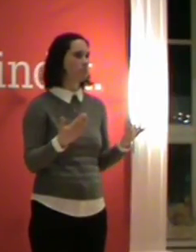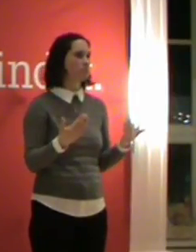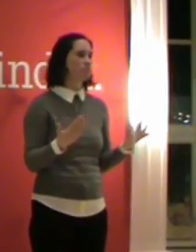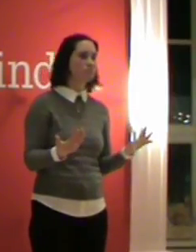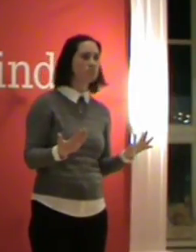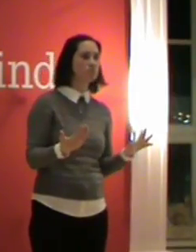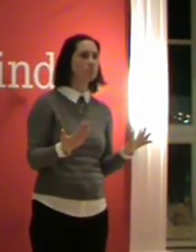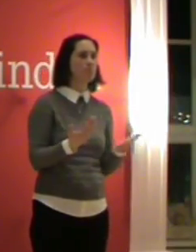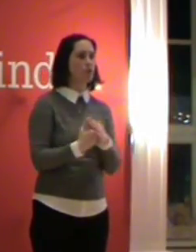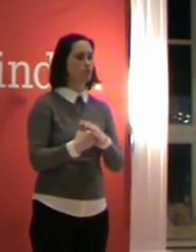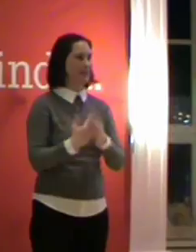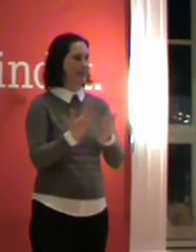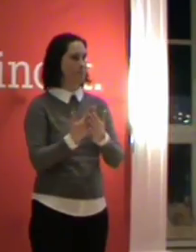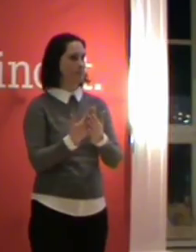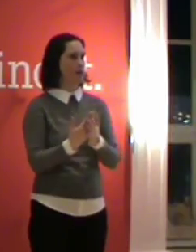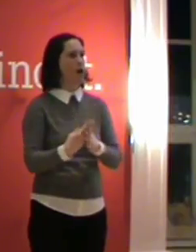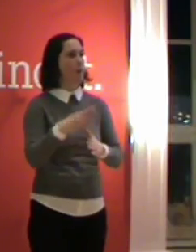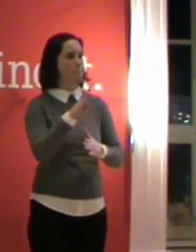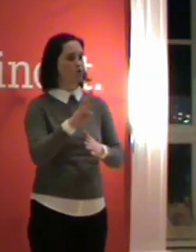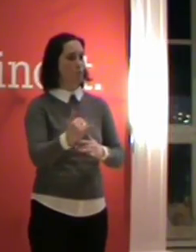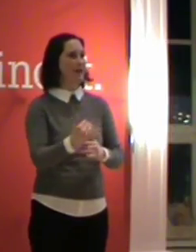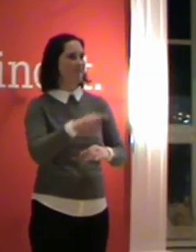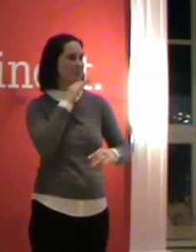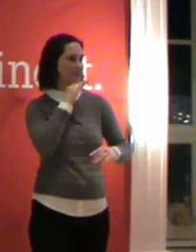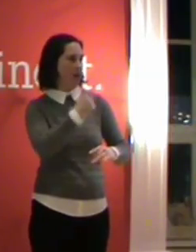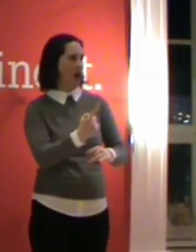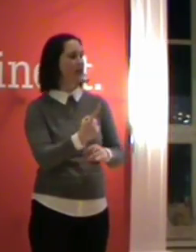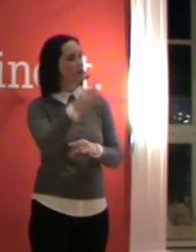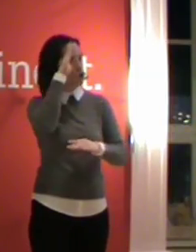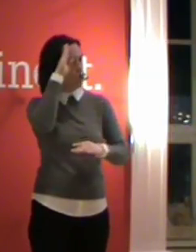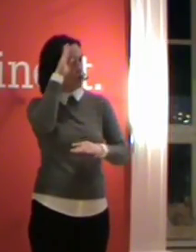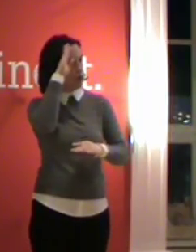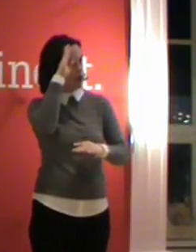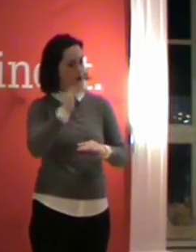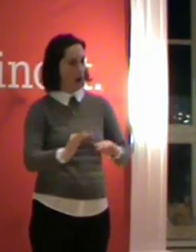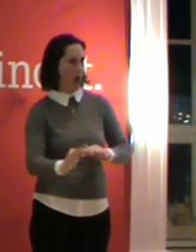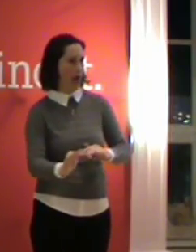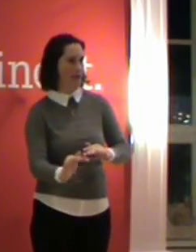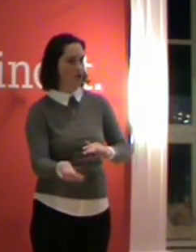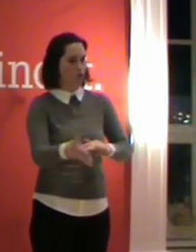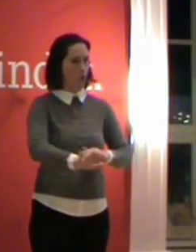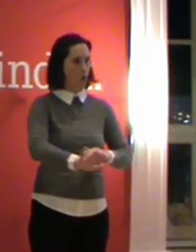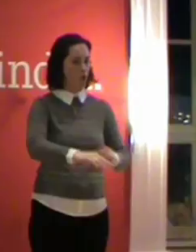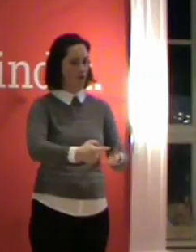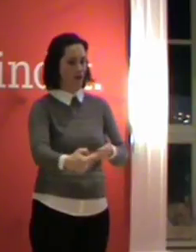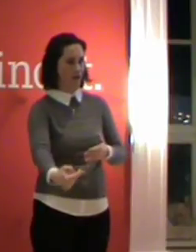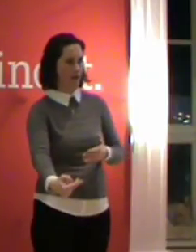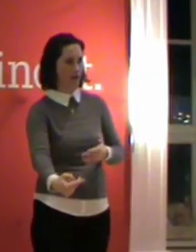dem toten Jungen, der in Bottrop angespült worden ist, und das Bild